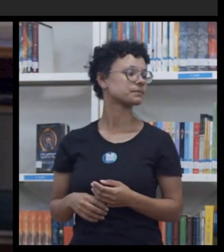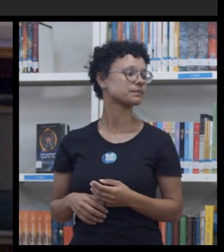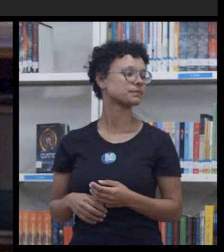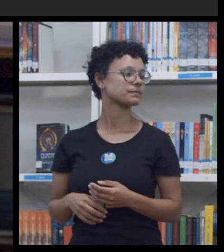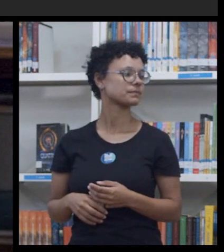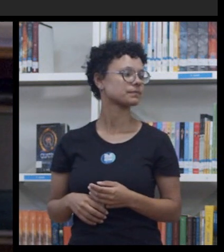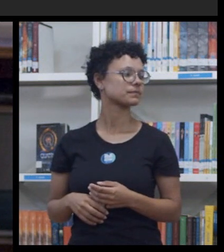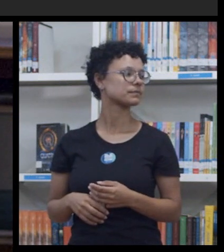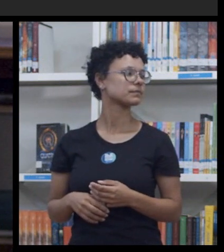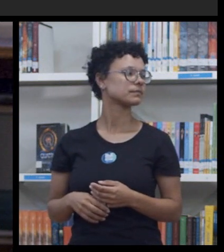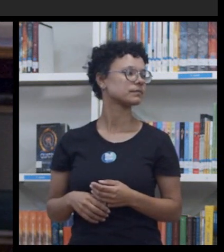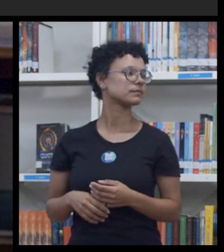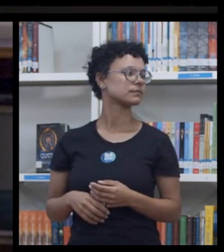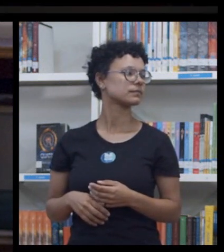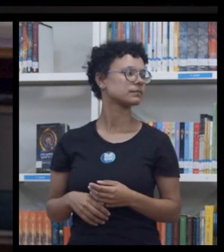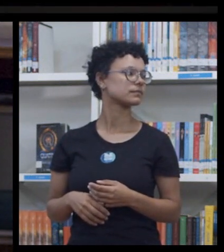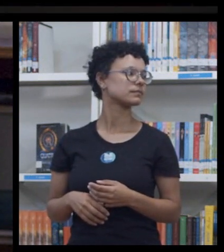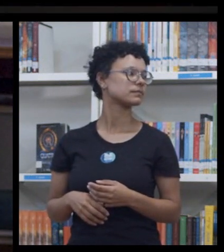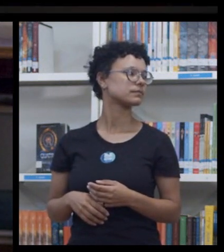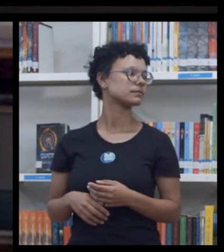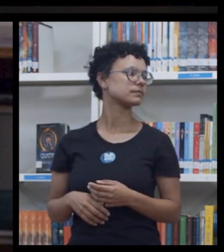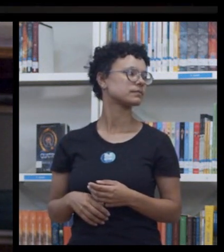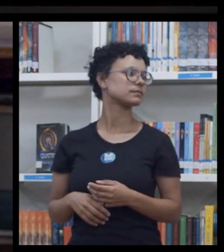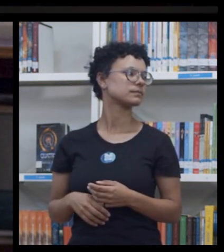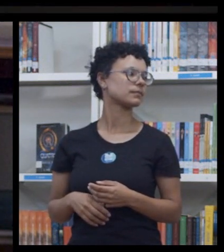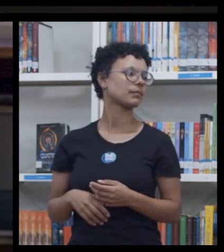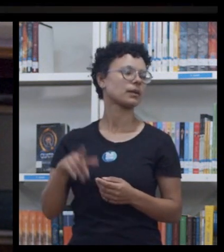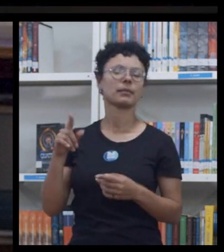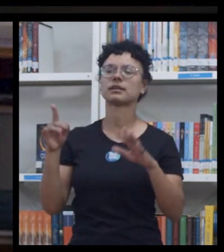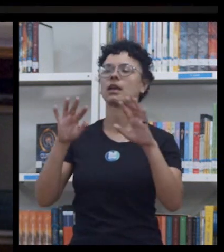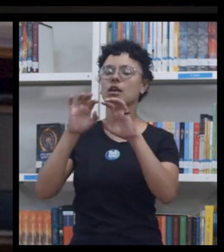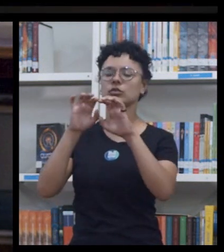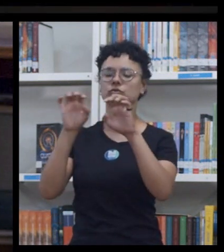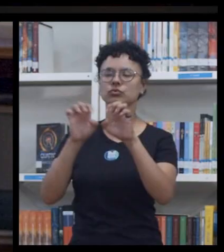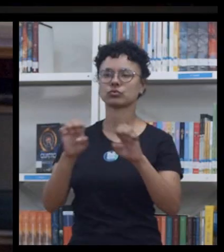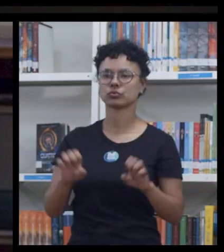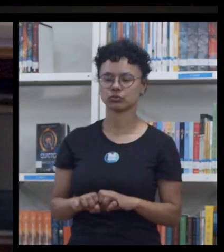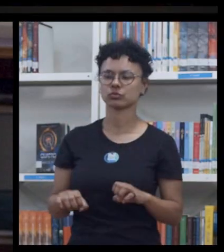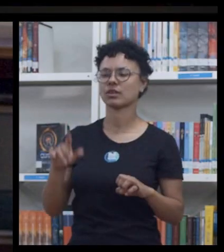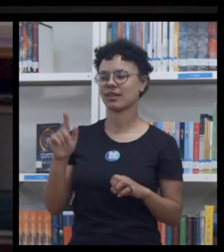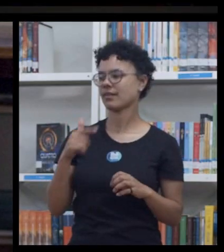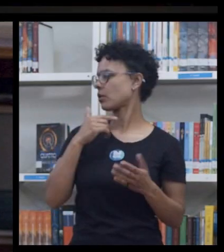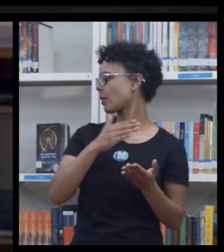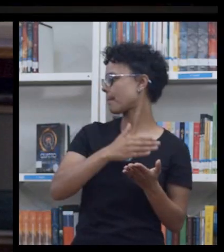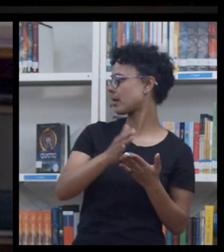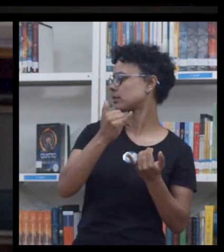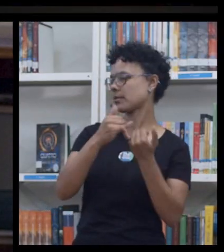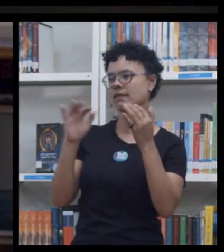Aí a gente vem para a estrutura de narrativa, que é o tal do começo, meio e